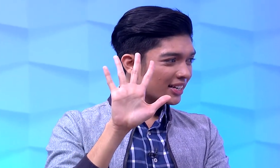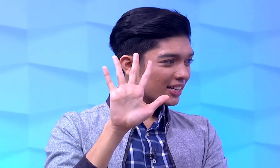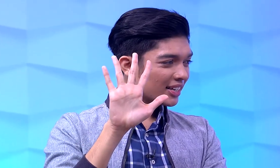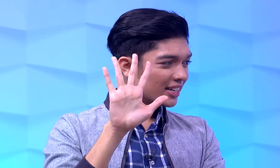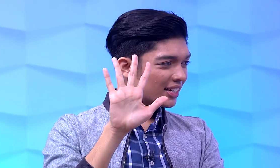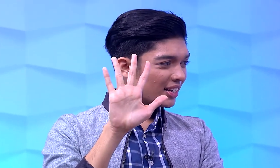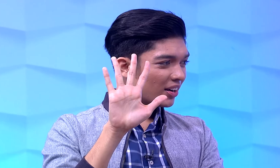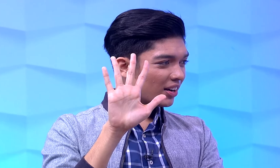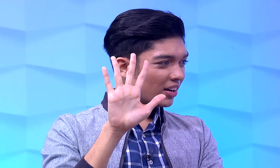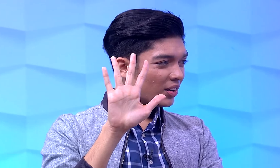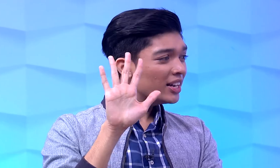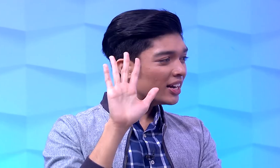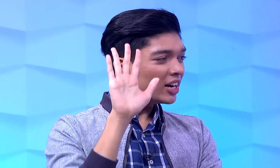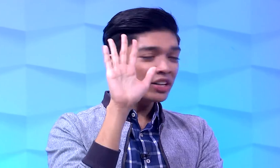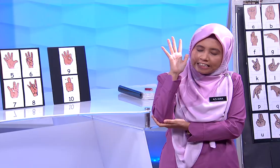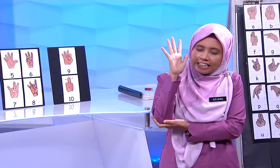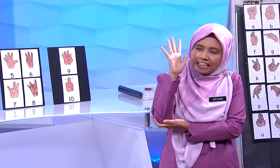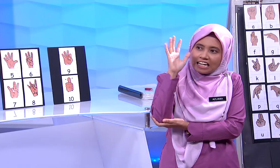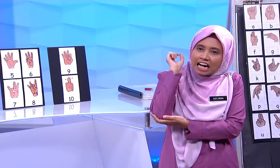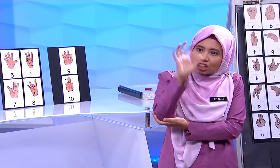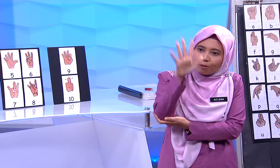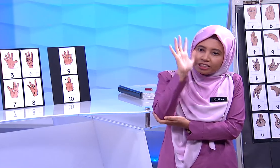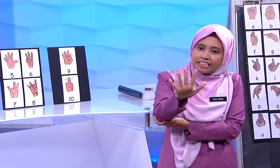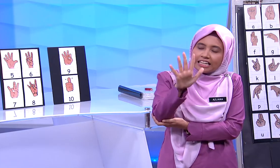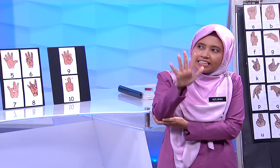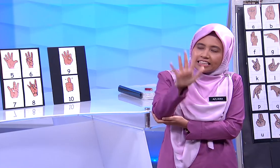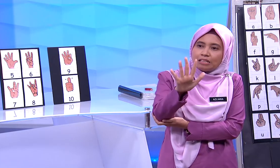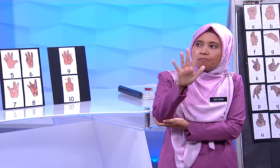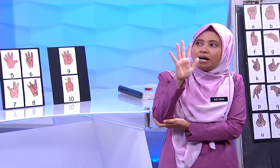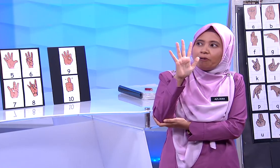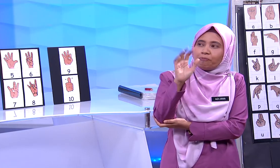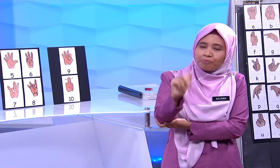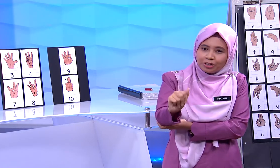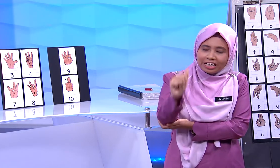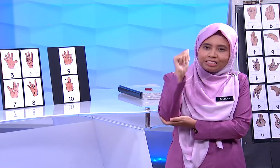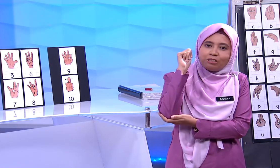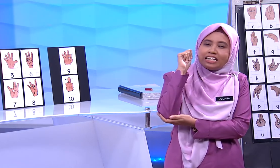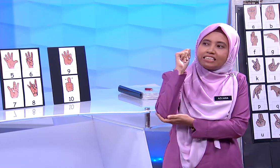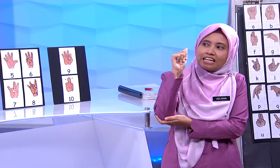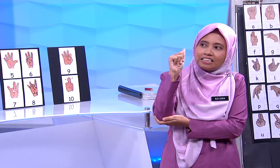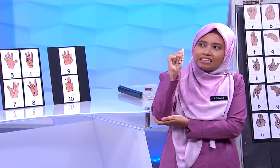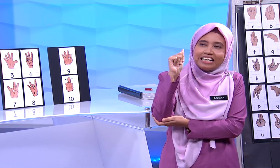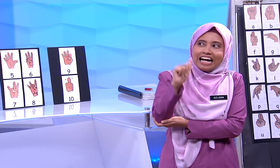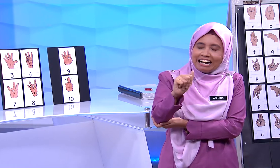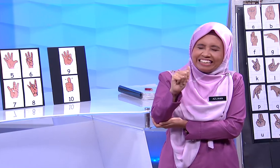12345@gmail.com tangan tuh juga hadiah jadi kalau mau cenia jadi tak nampak Oke baik hahaha